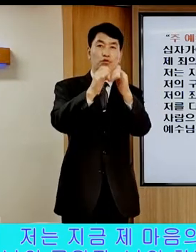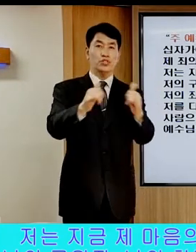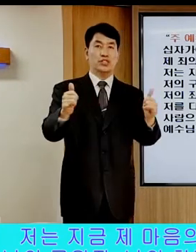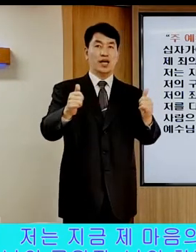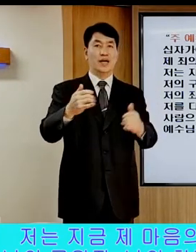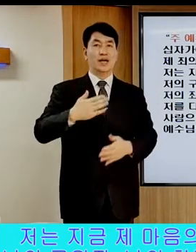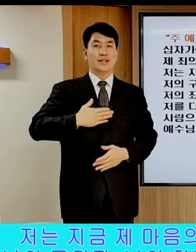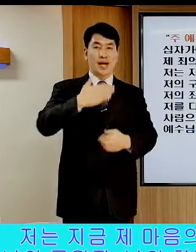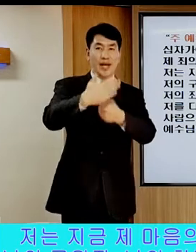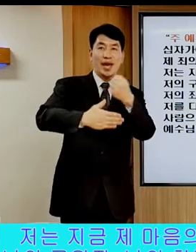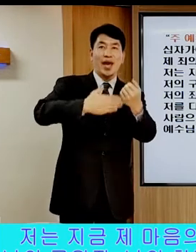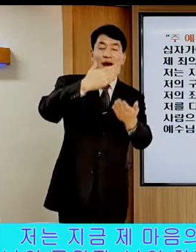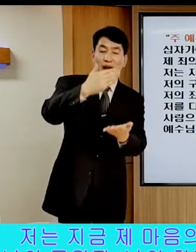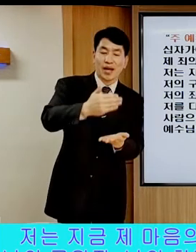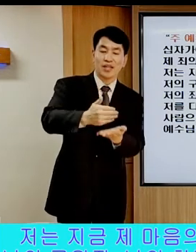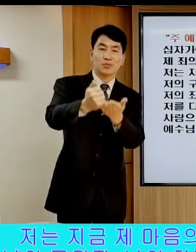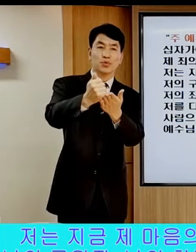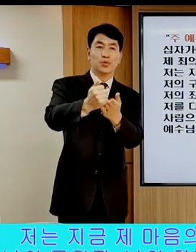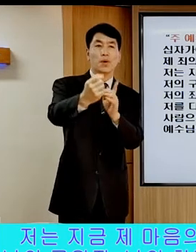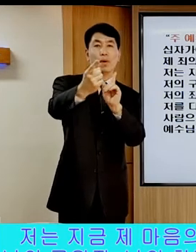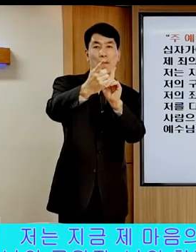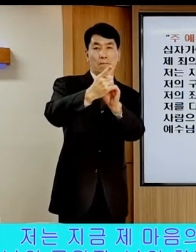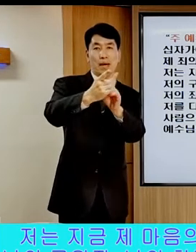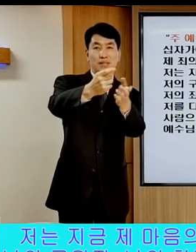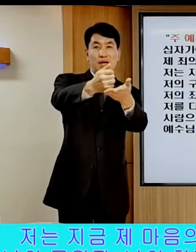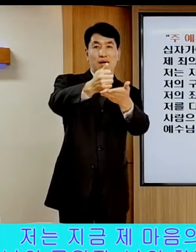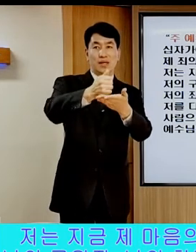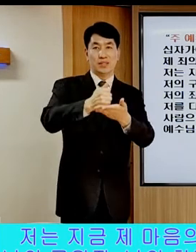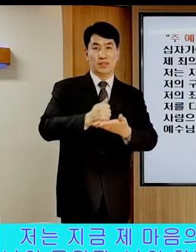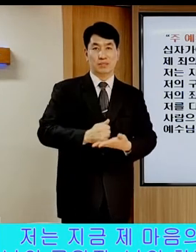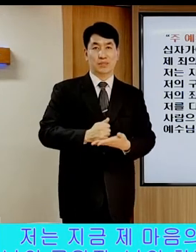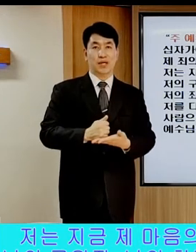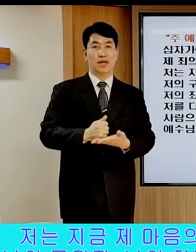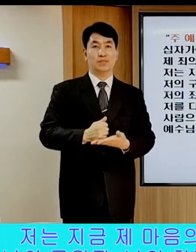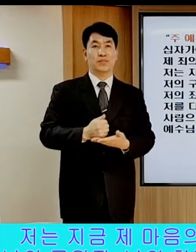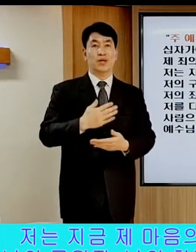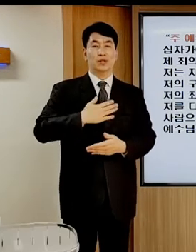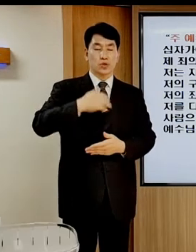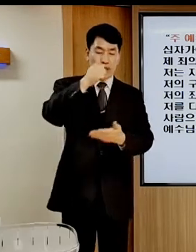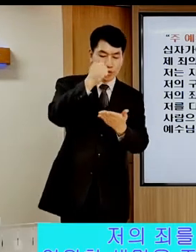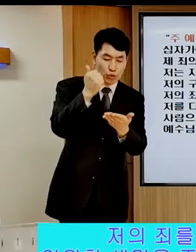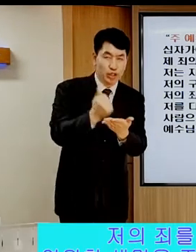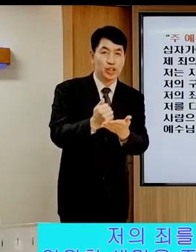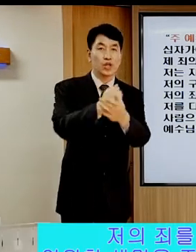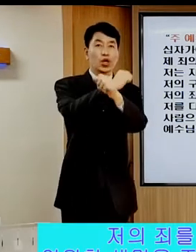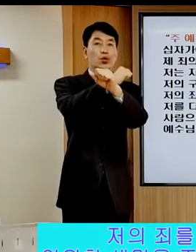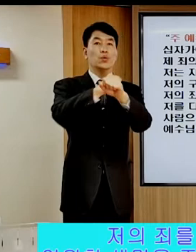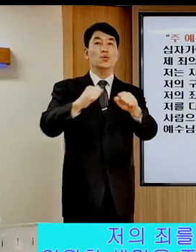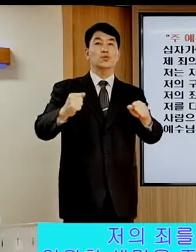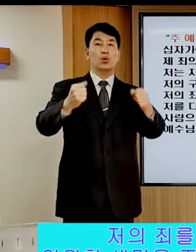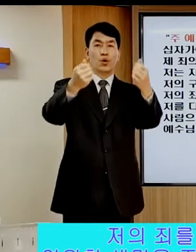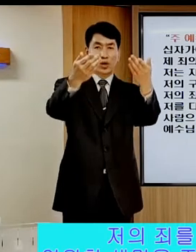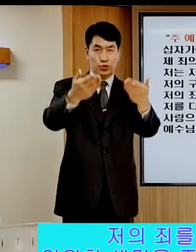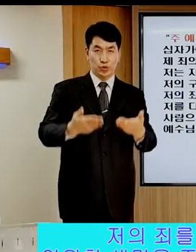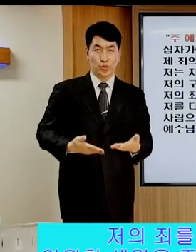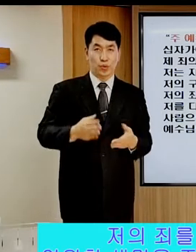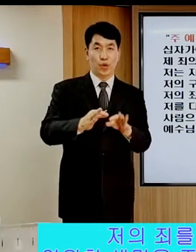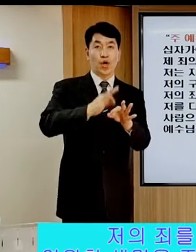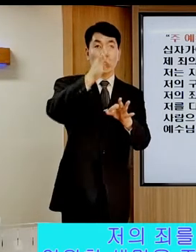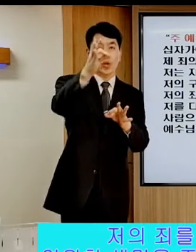구원자, 나의 하나님으로 맞아 드립니다. 저의 죄를 용서 주시고